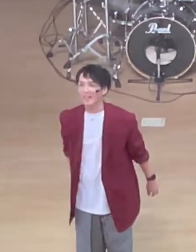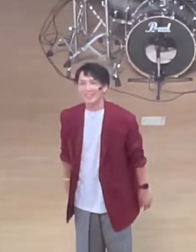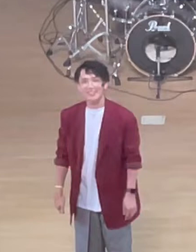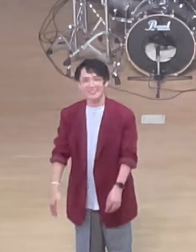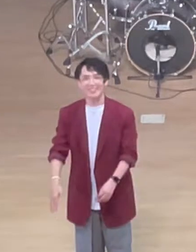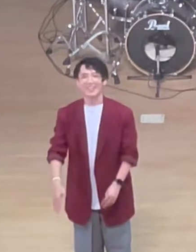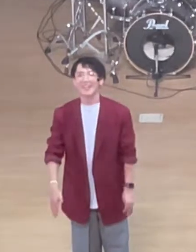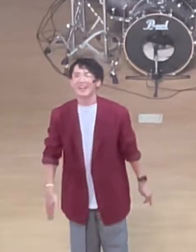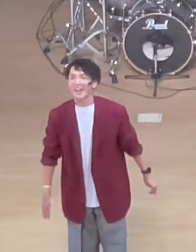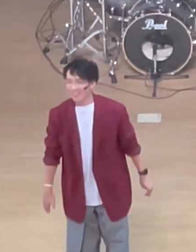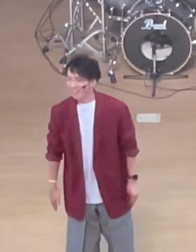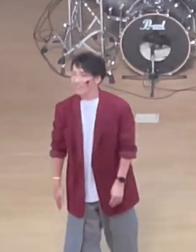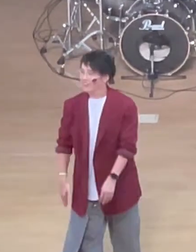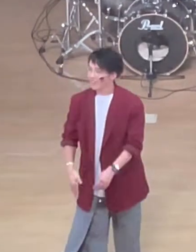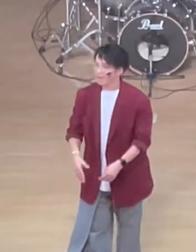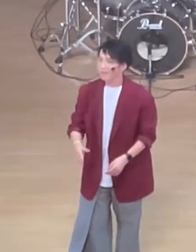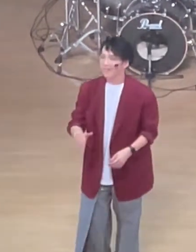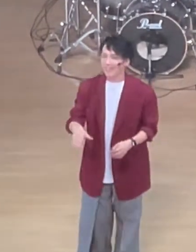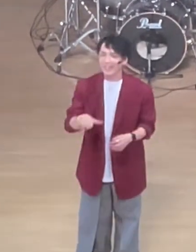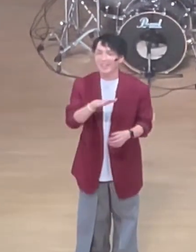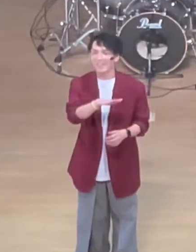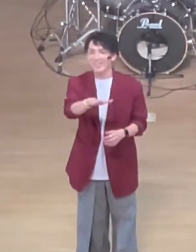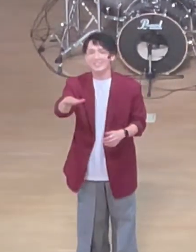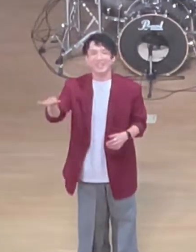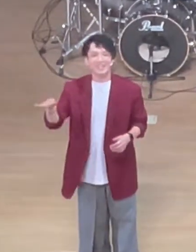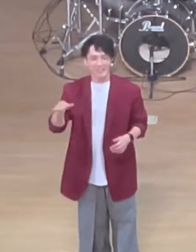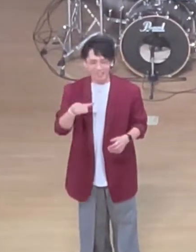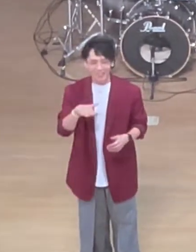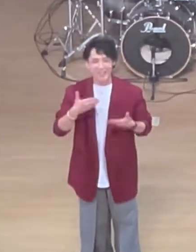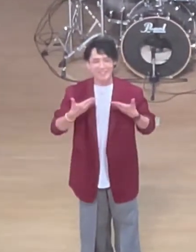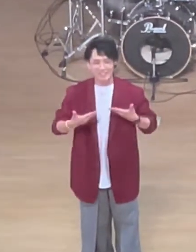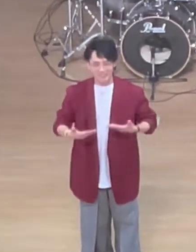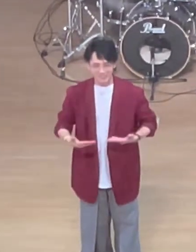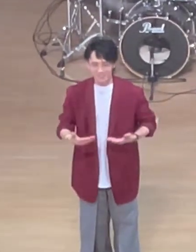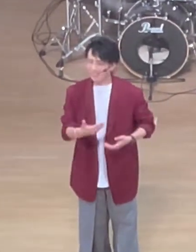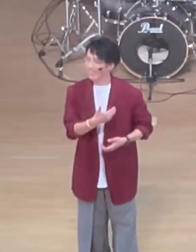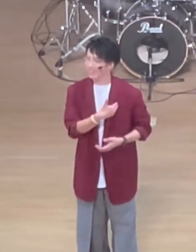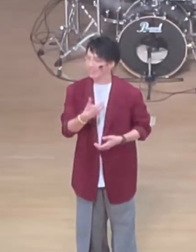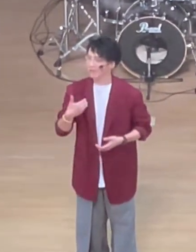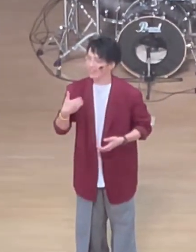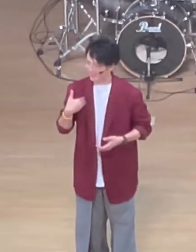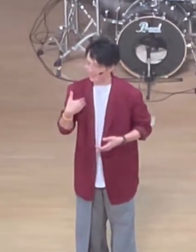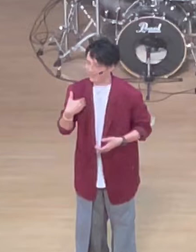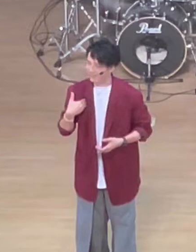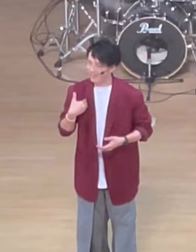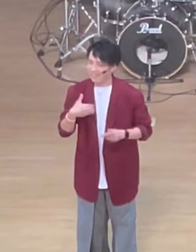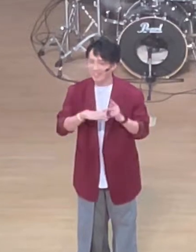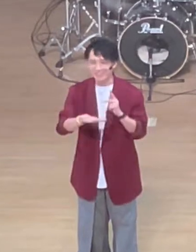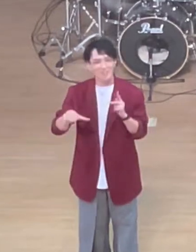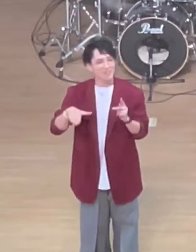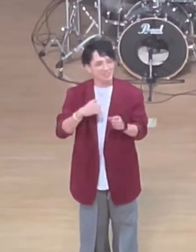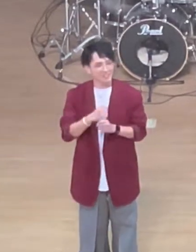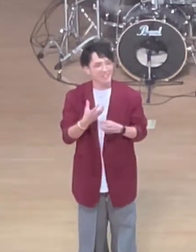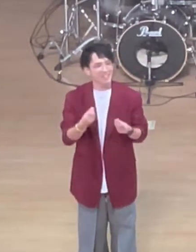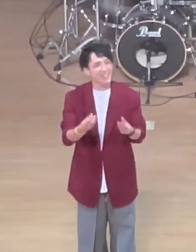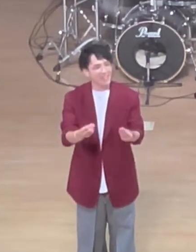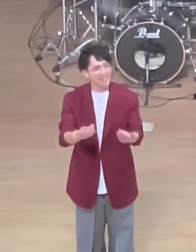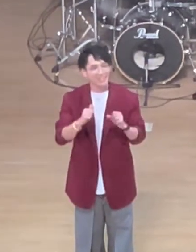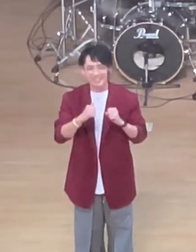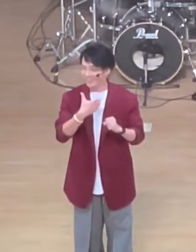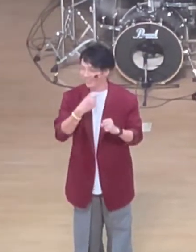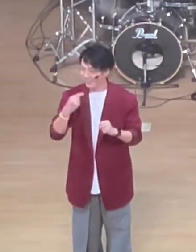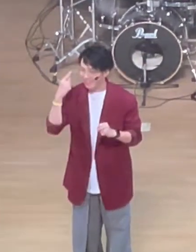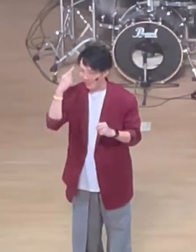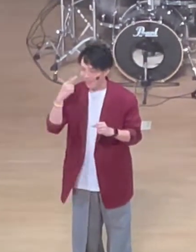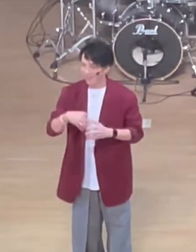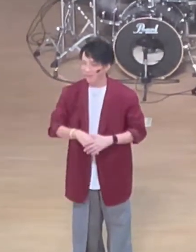願いします。はい、こういったメンバーで皆さんが安心して楽しめる、そんな環境を作りながら